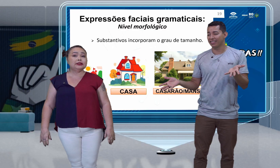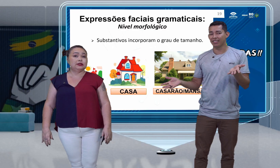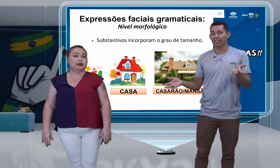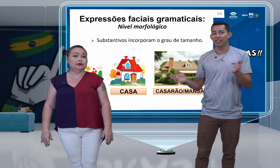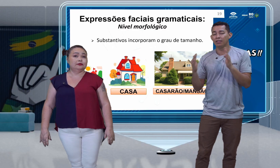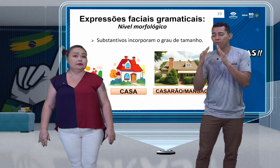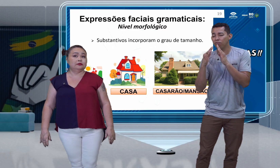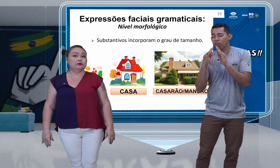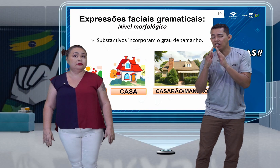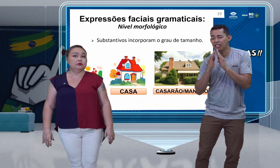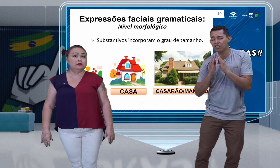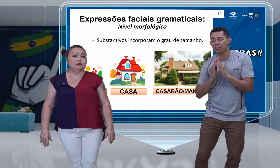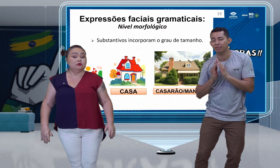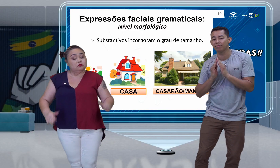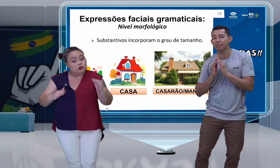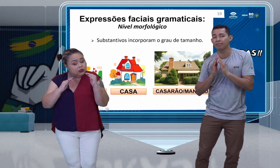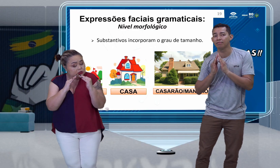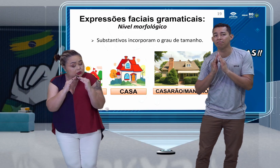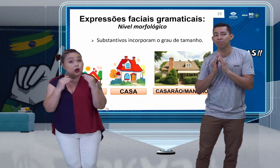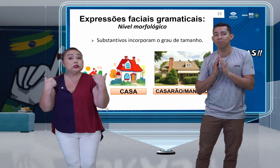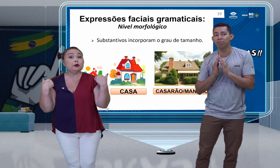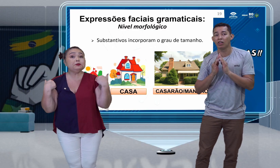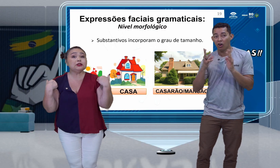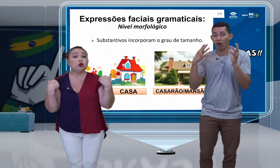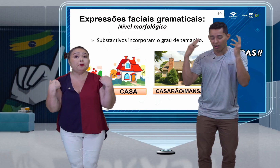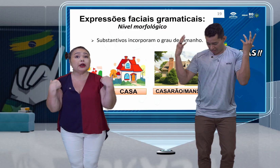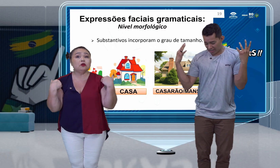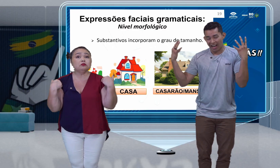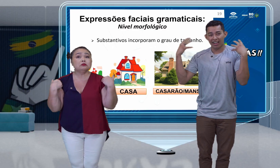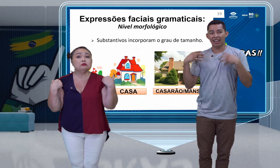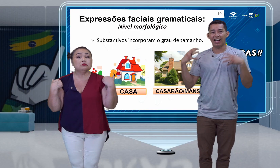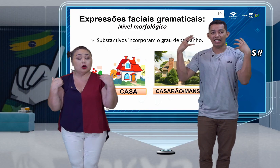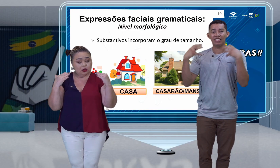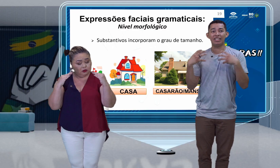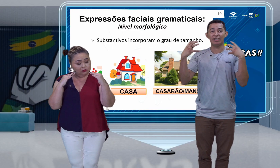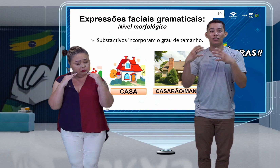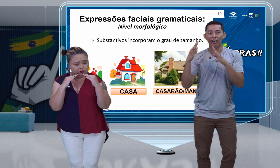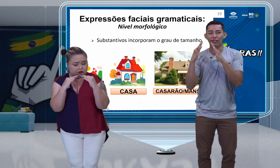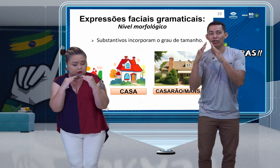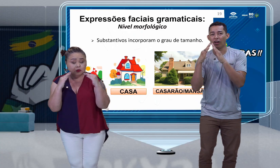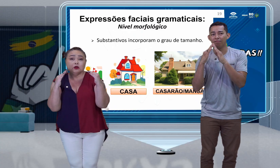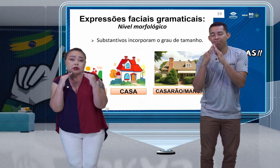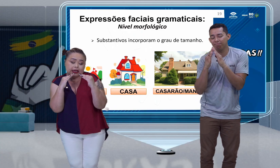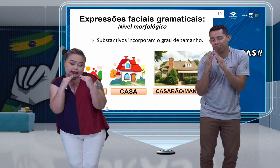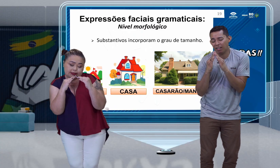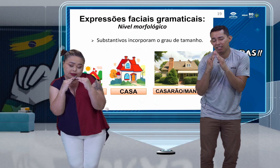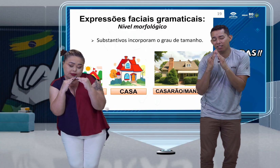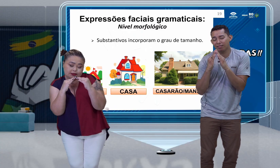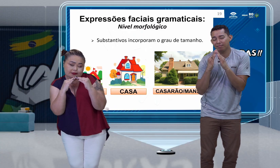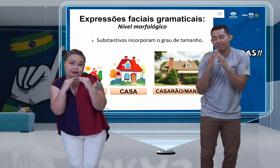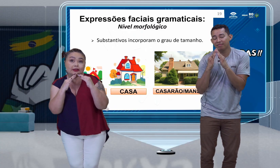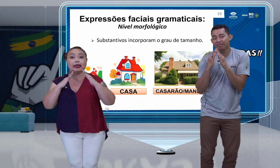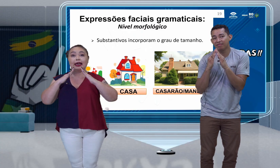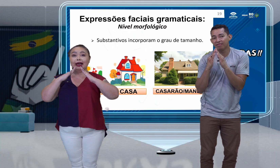Casinha. Uma casinha. Sim. Ó, a expressão Ó, corporal. A Ó. gente já se encolhe toda, ó. Casinha. Casinha.